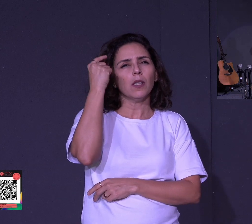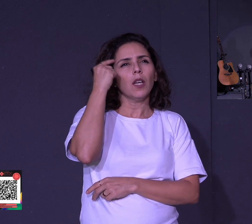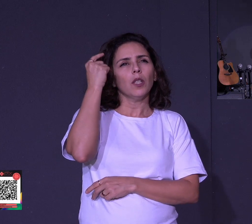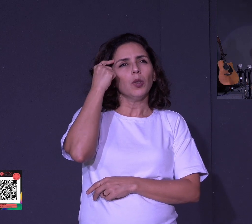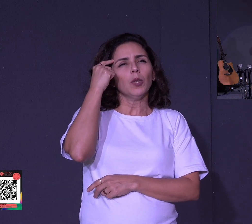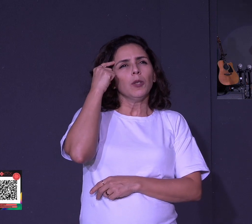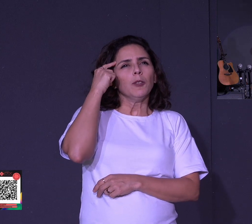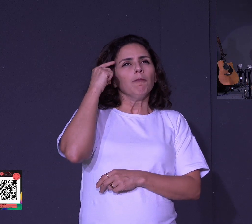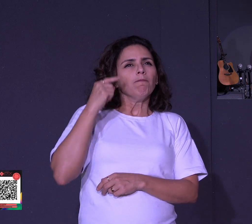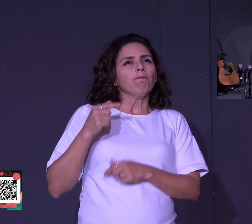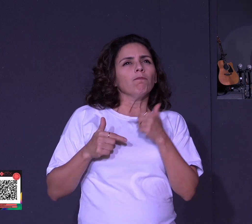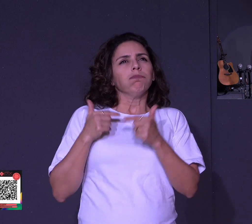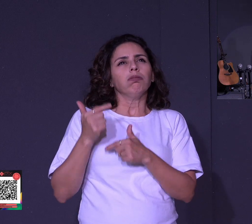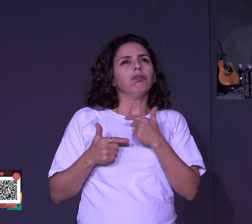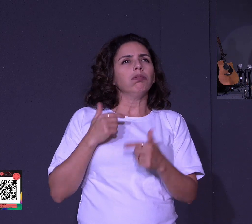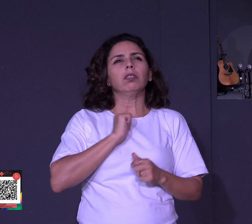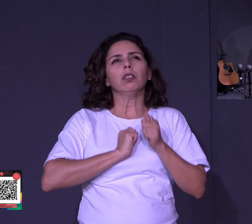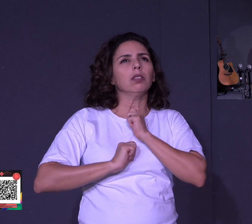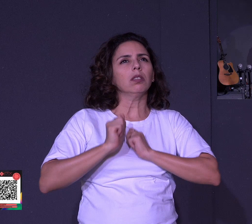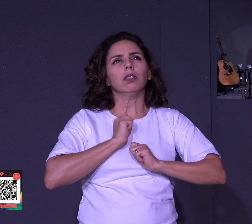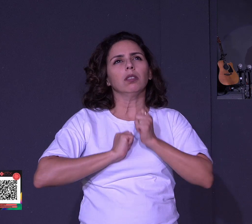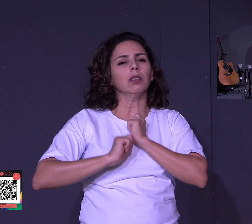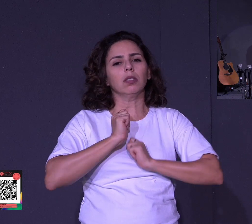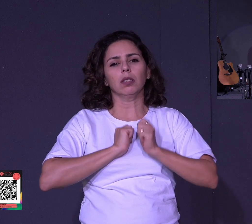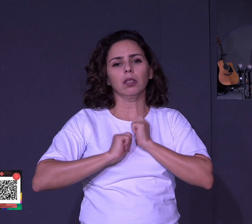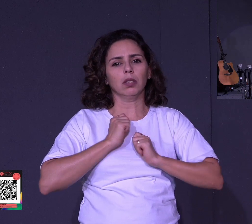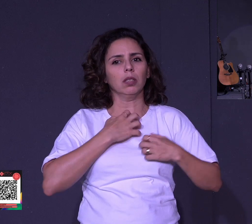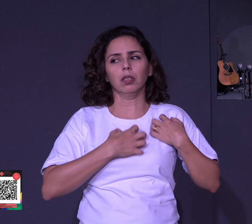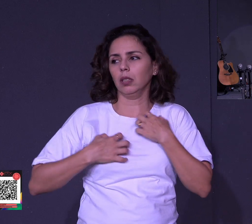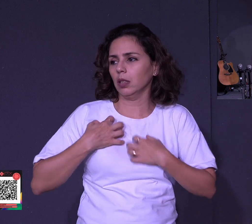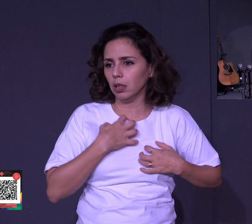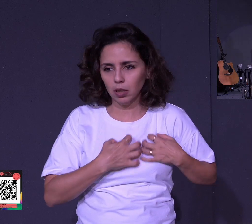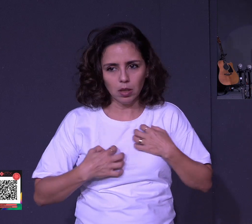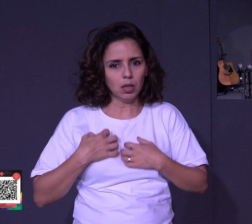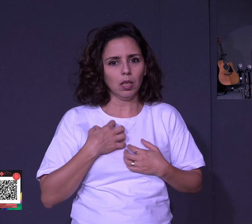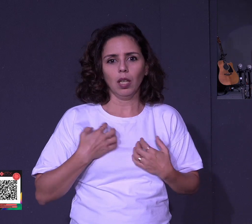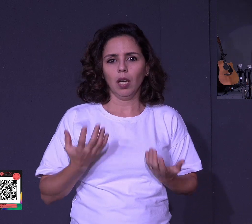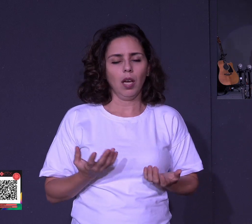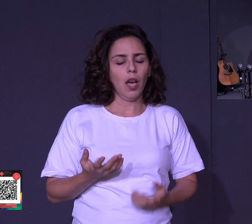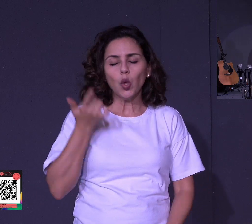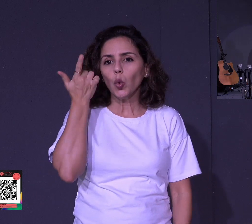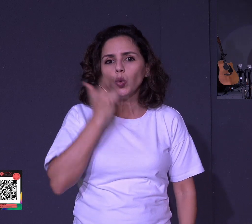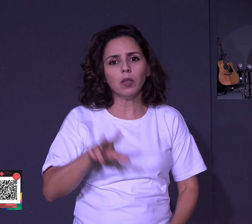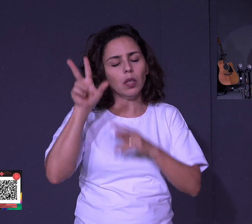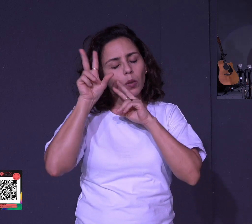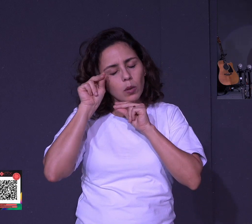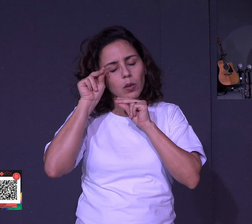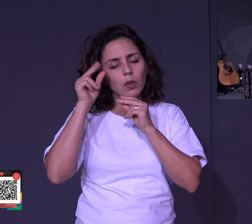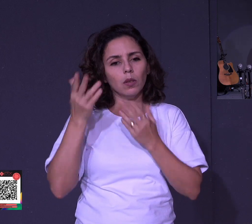que é boa, agradável e perfeita. Preste atenção, depois lê esse texto com mais calma na sua casa.